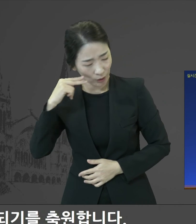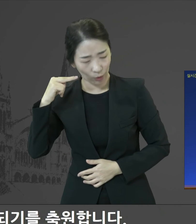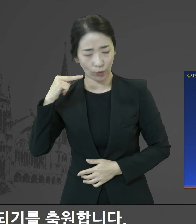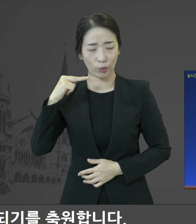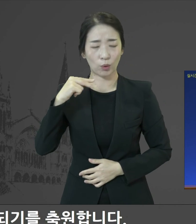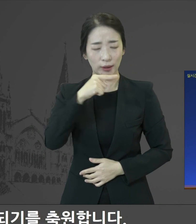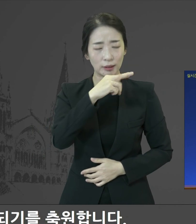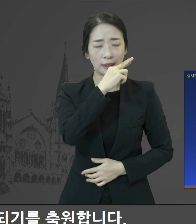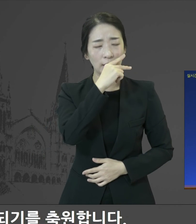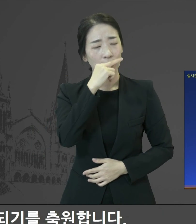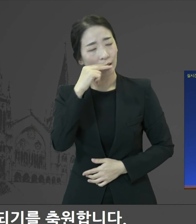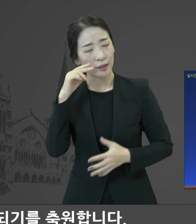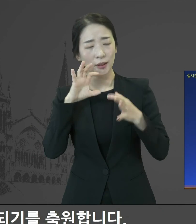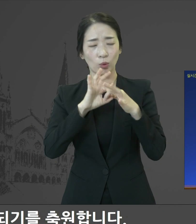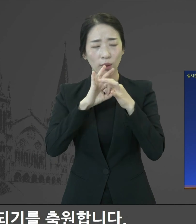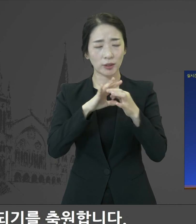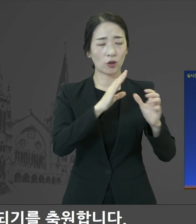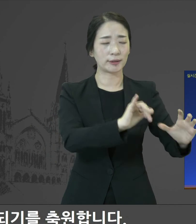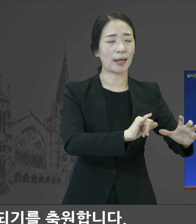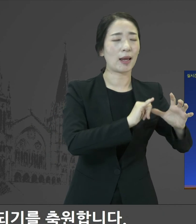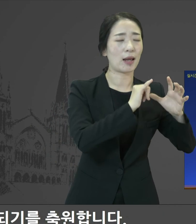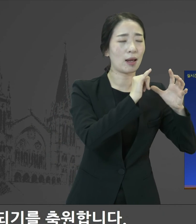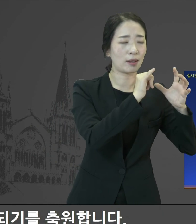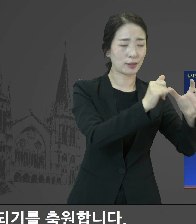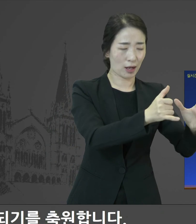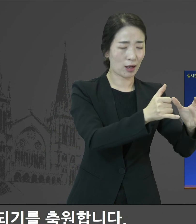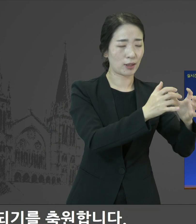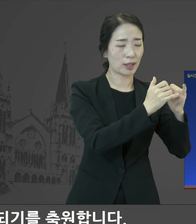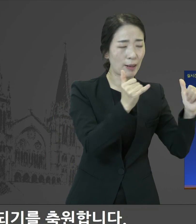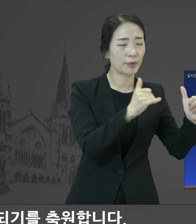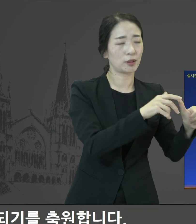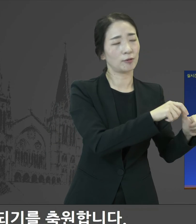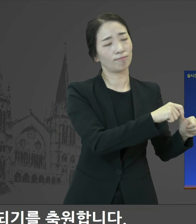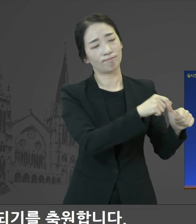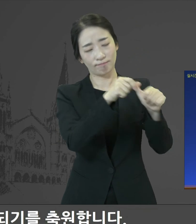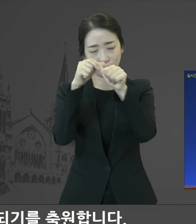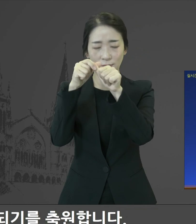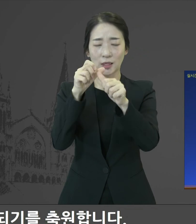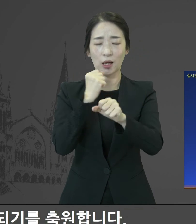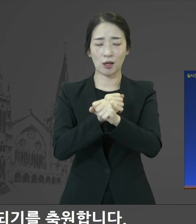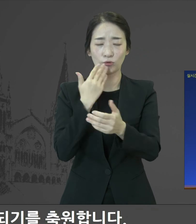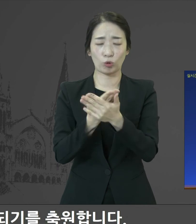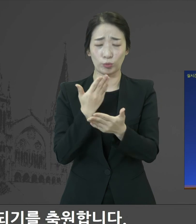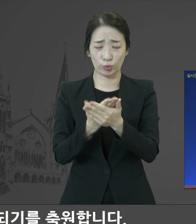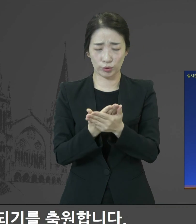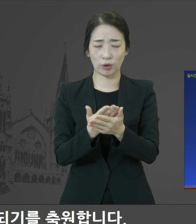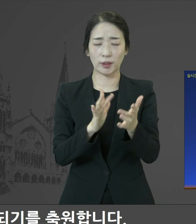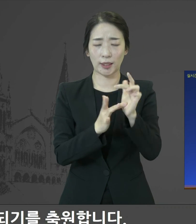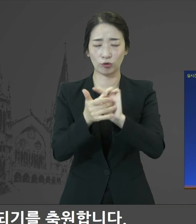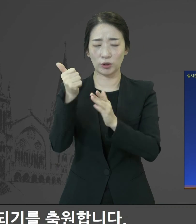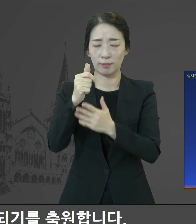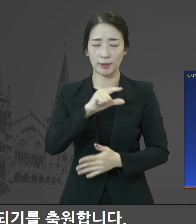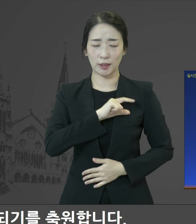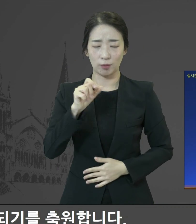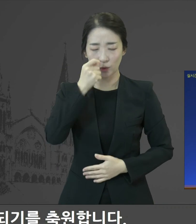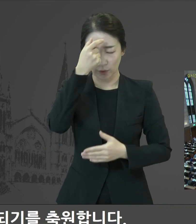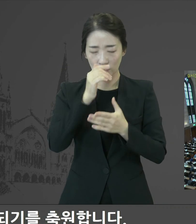세상을 주님께로 이끌 수 있도록 역사하여 주시옵소서. 예수님 이름으로 기도하옵나이다. 아멘.